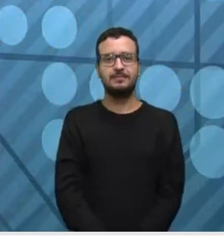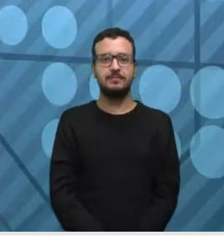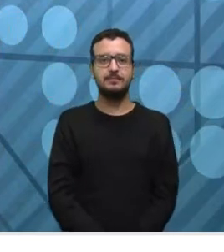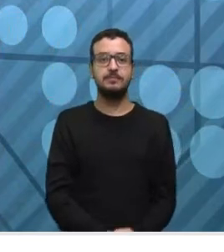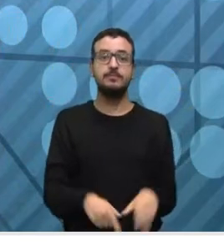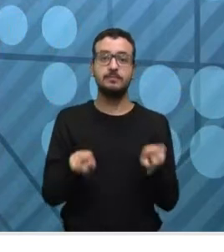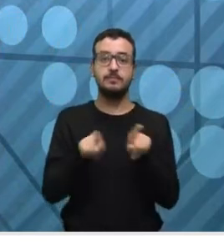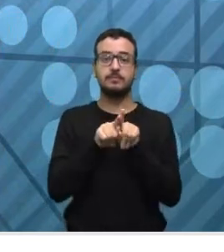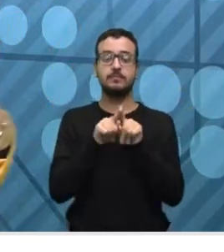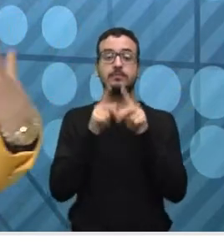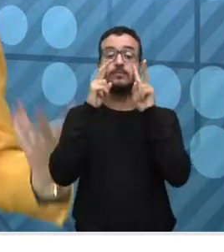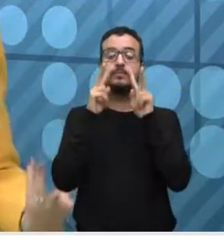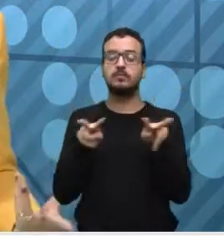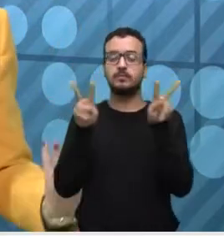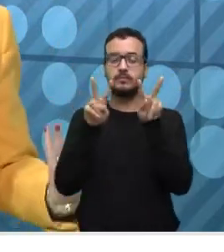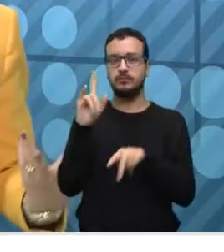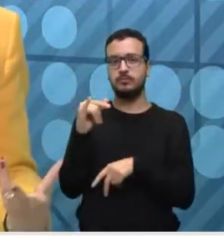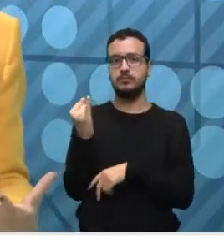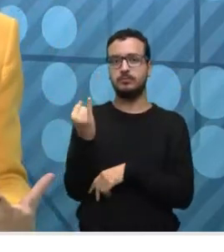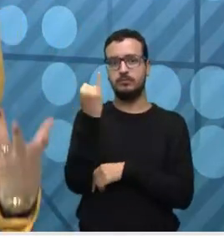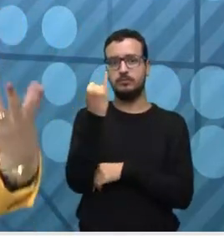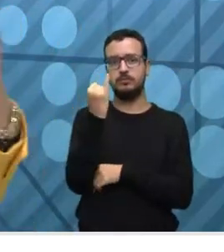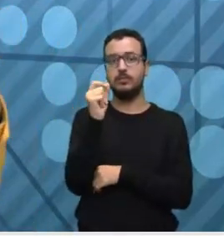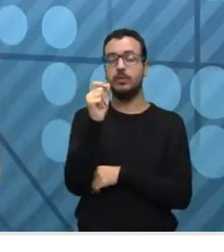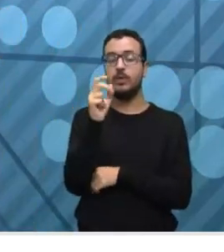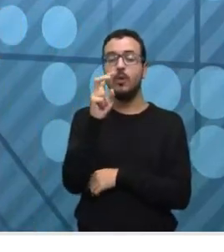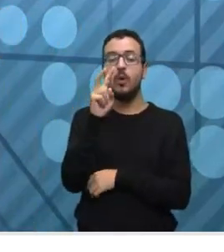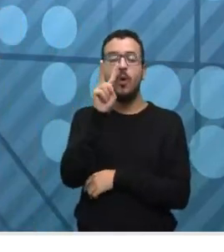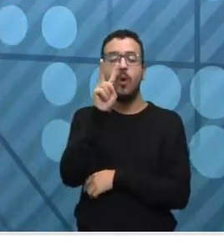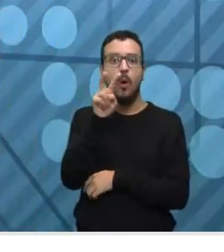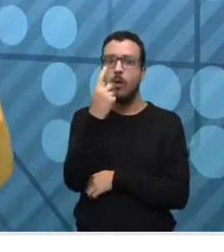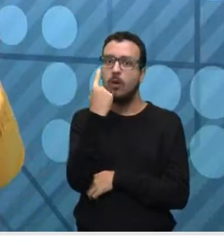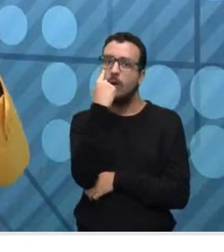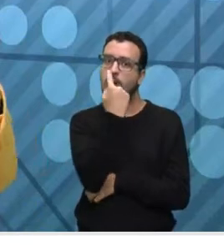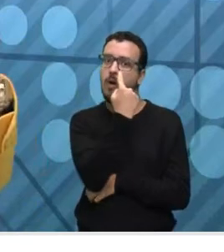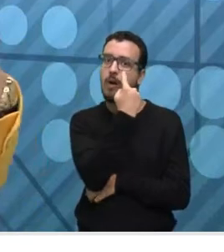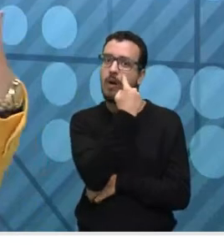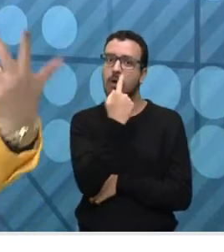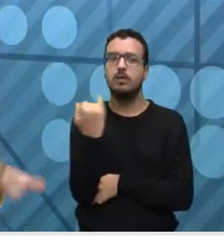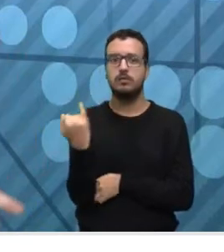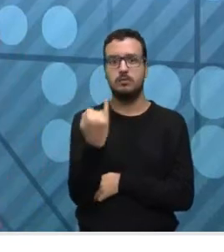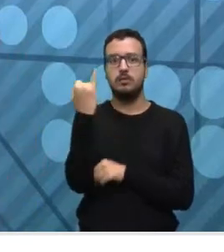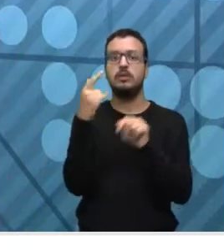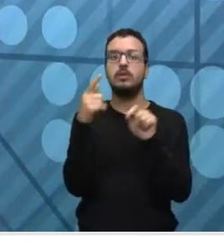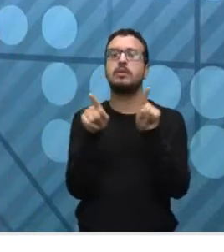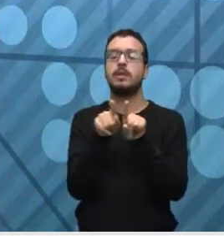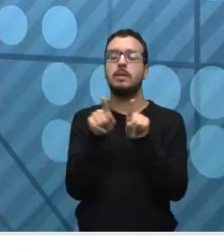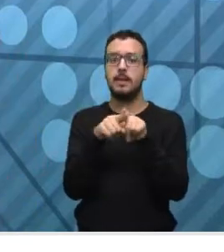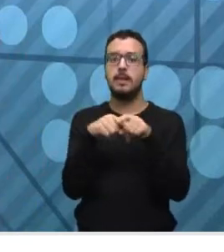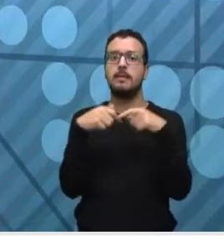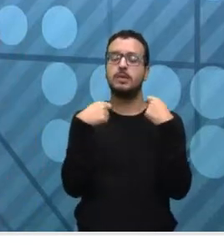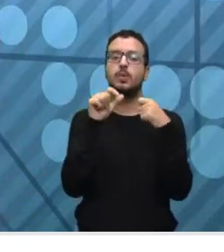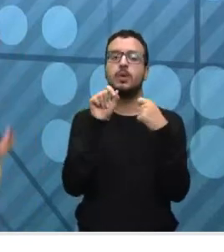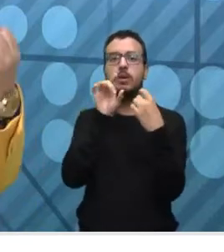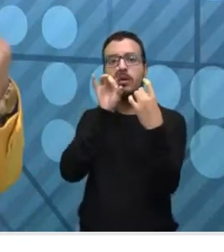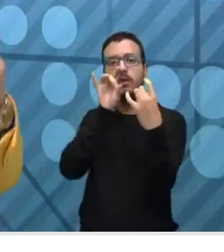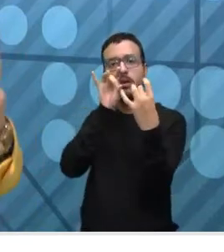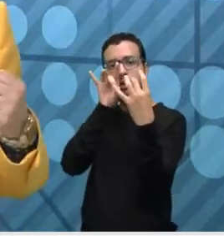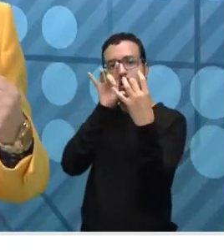do olhar. É indispensável o olhar e é indispensável retroalimentar a conversa,